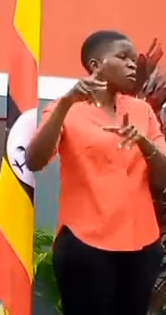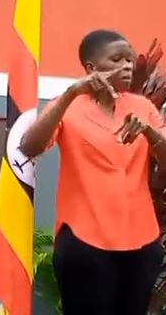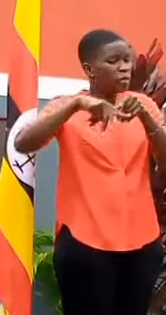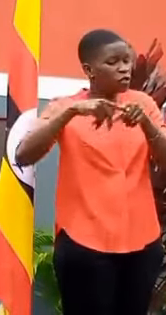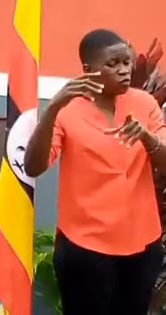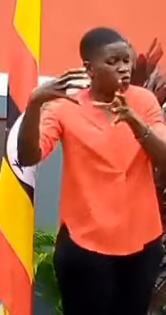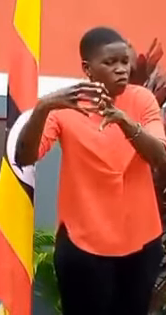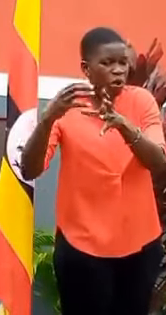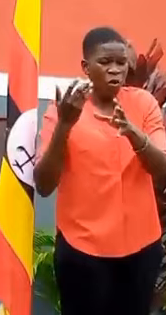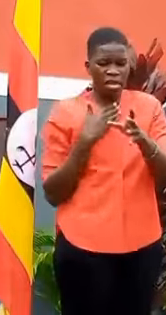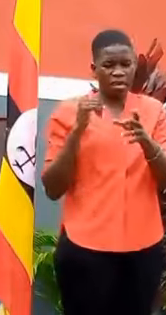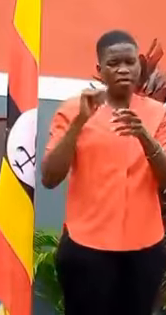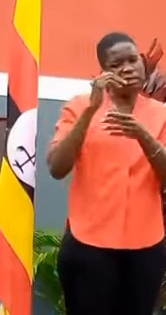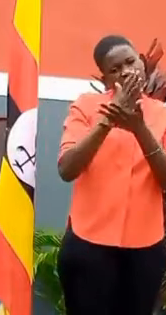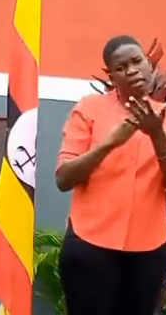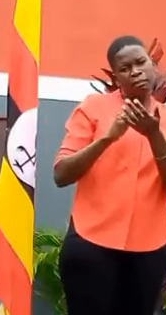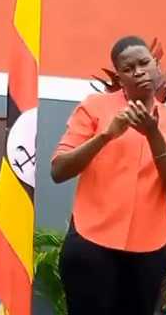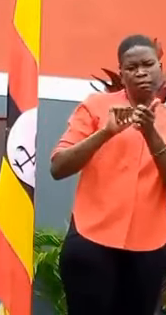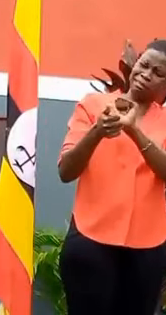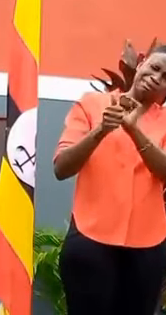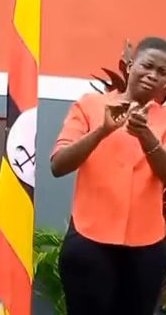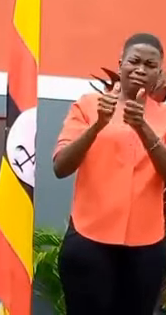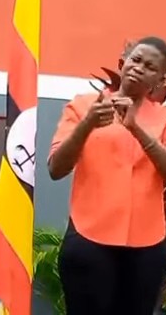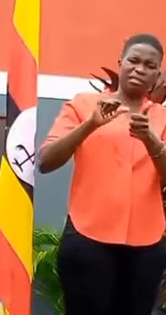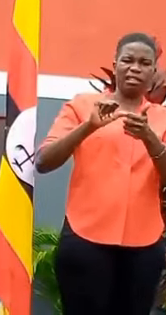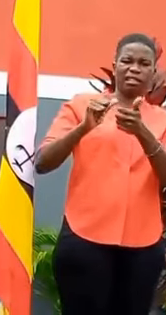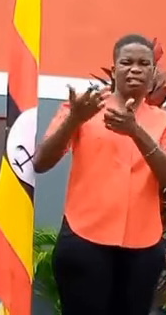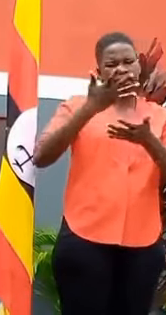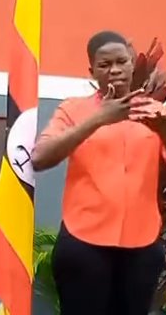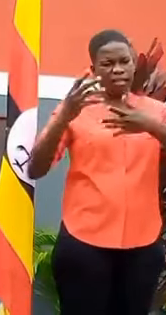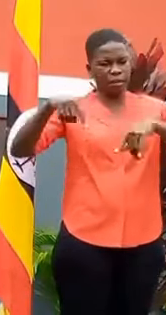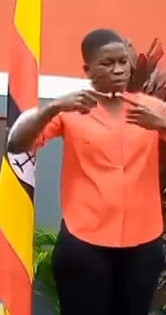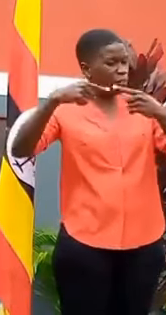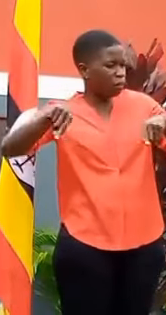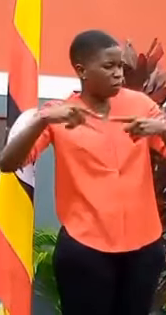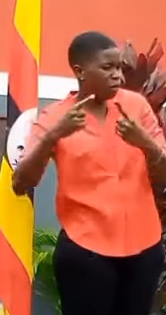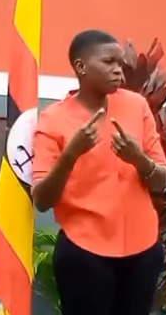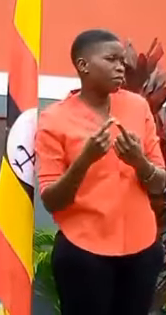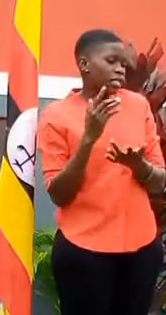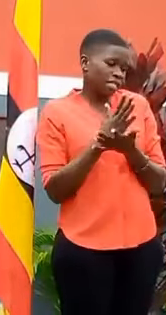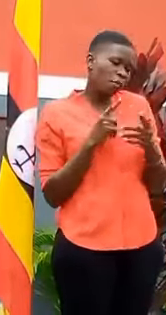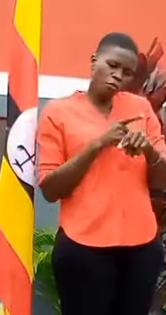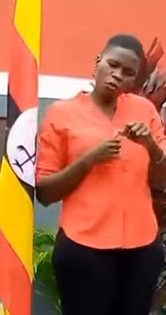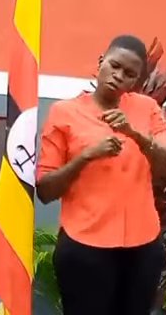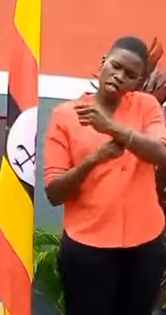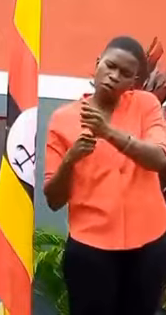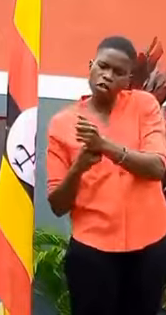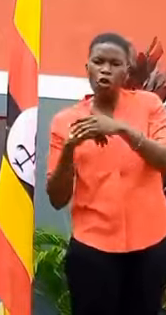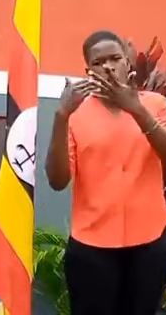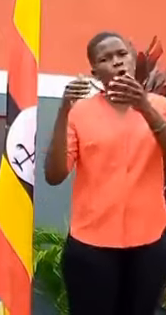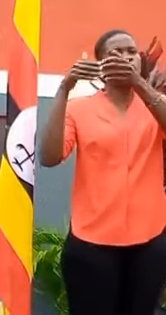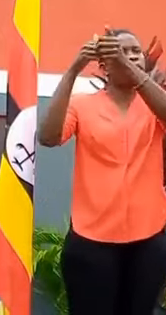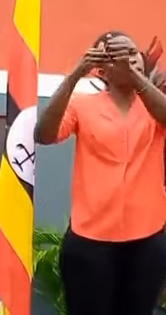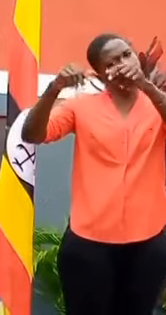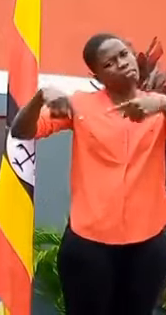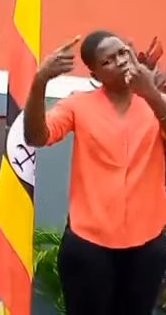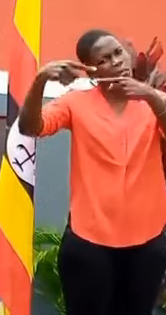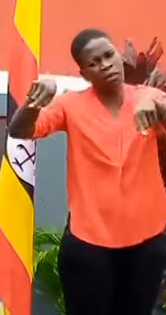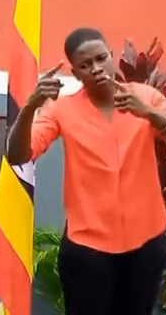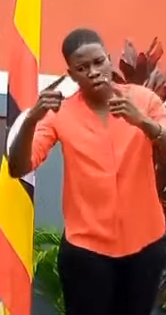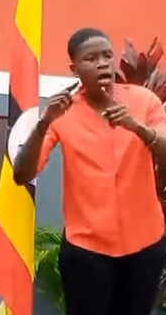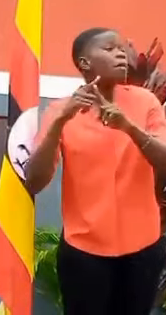tubeera n'obukuubagano bwendowooza nti tebutugasa ebiseera ebimu nga buva mu bawagizi n'ebiseera ebirala nga buva mu